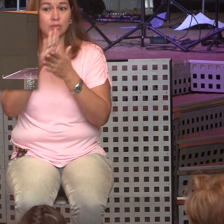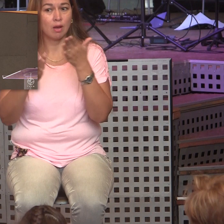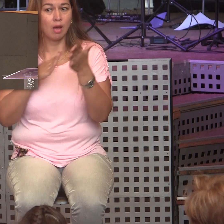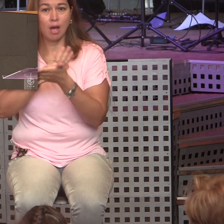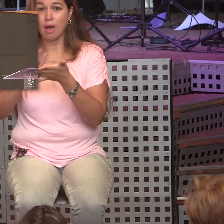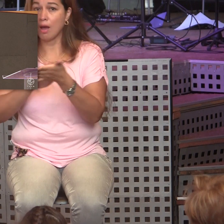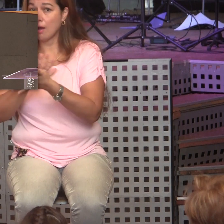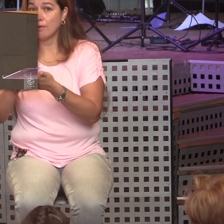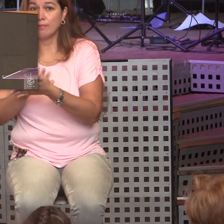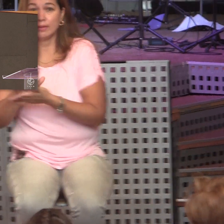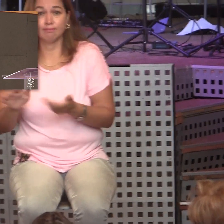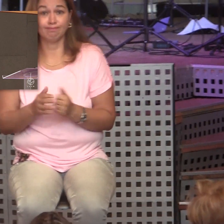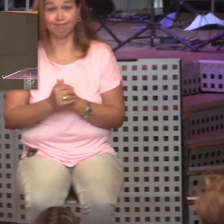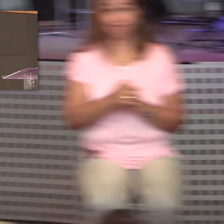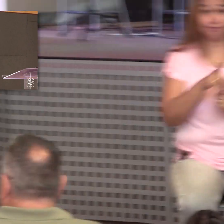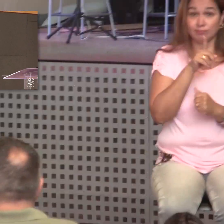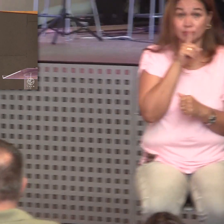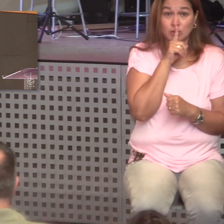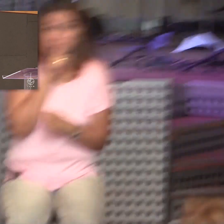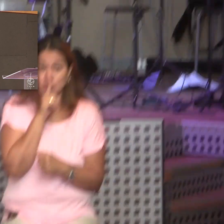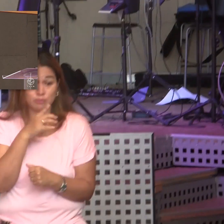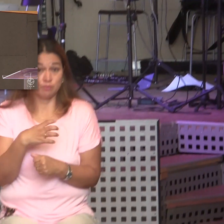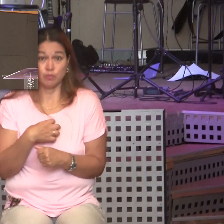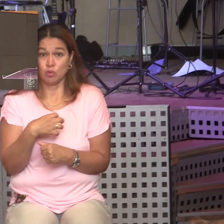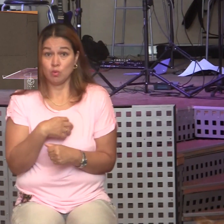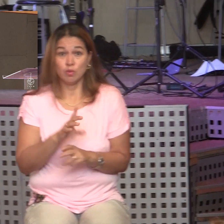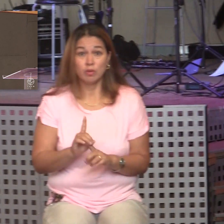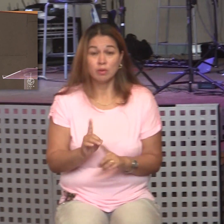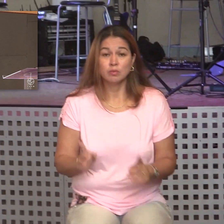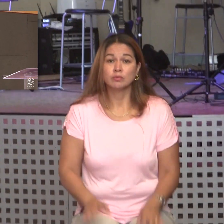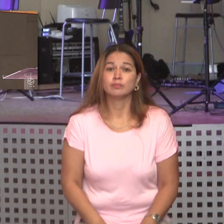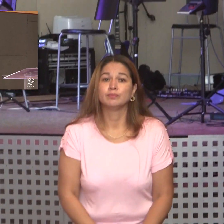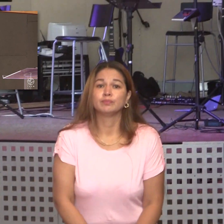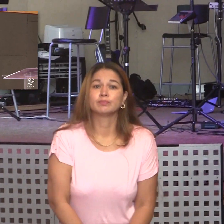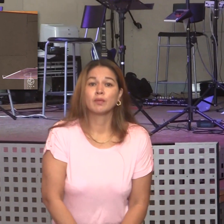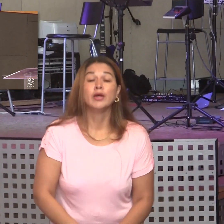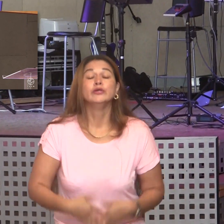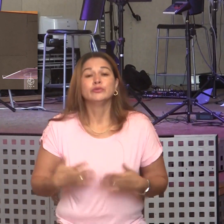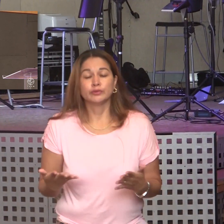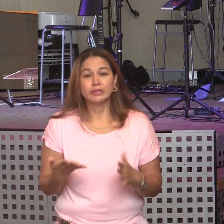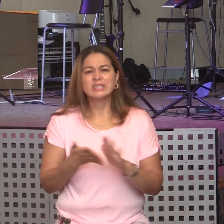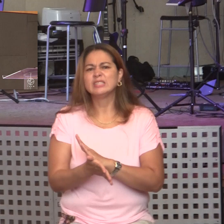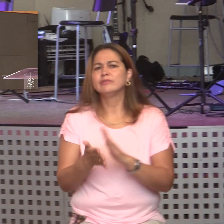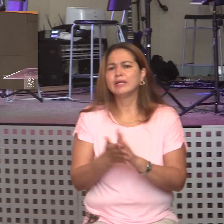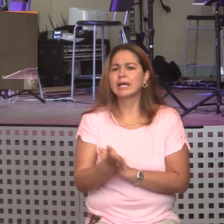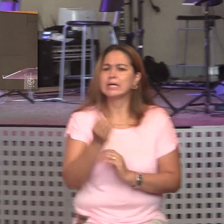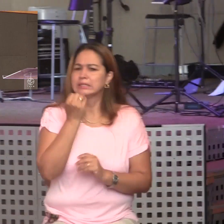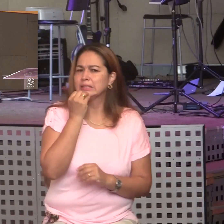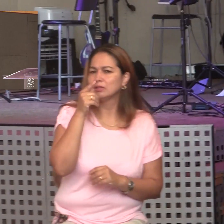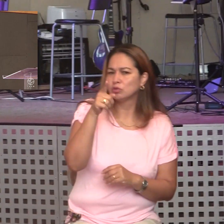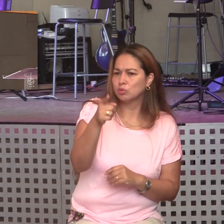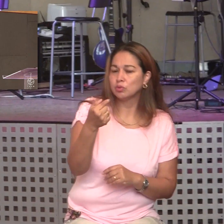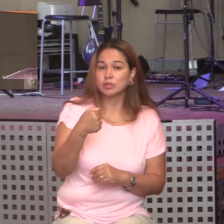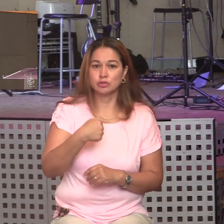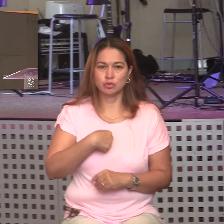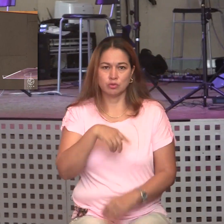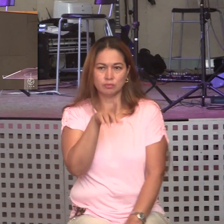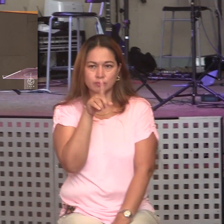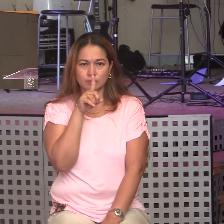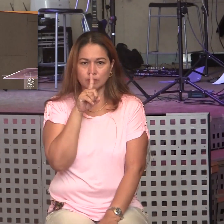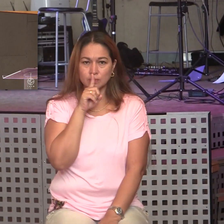Lo digo más así. Es decir, cuando tú y yo somos capaces de quedarnos